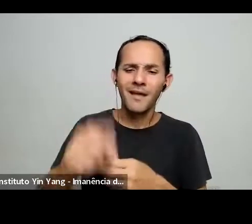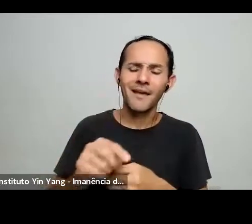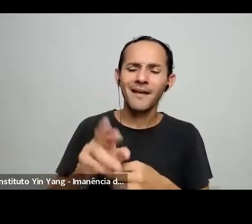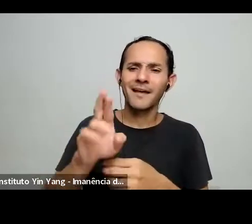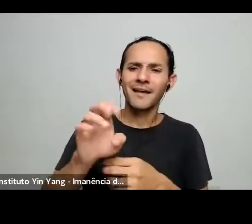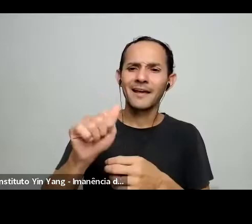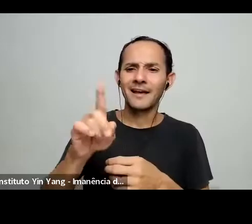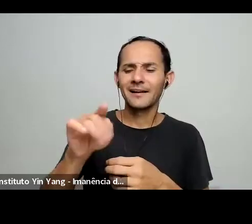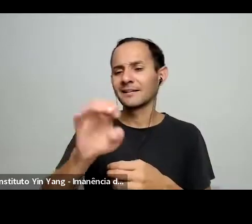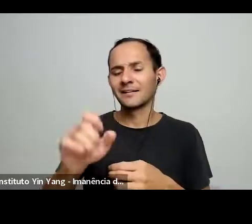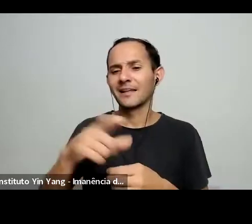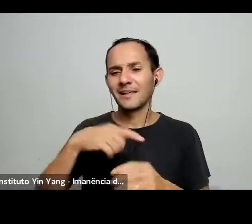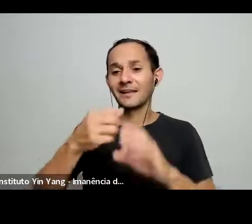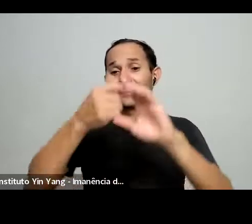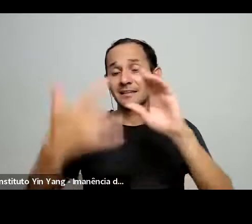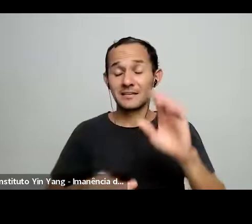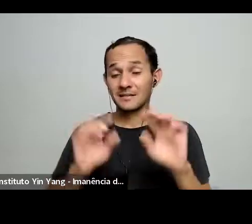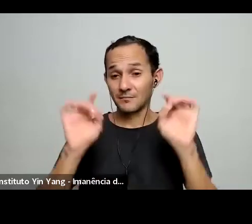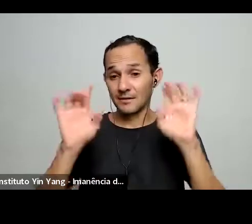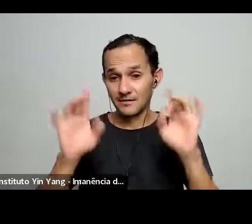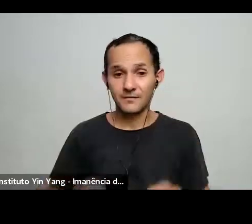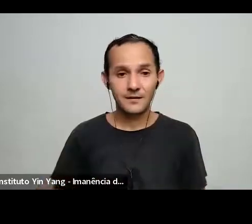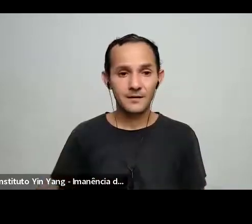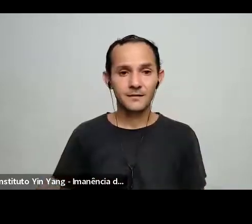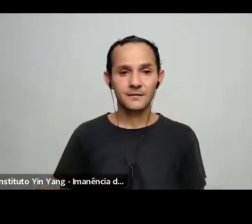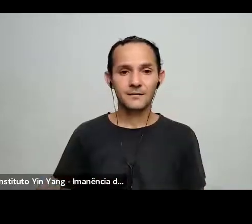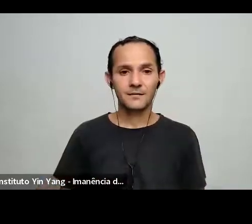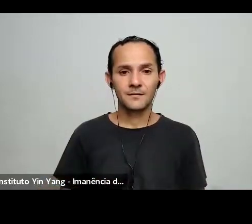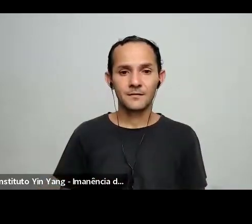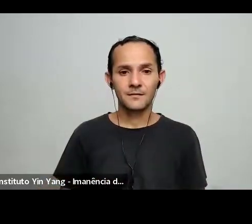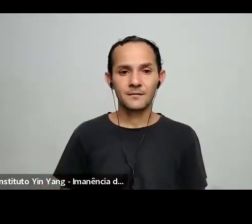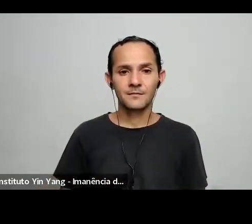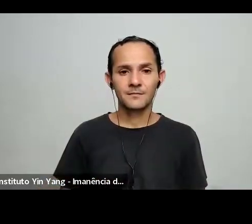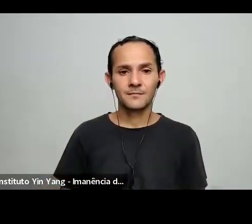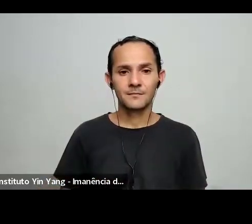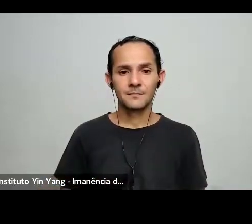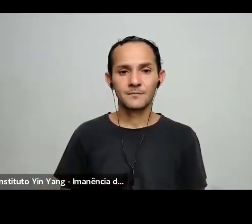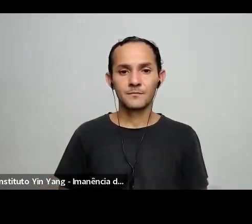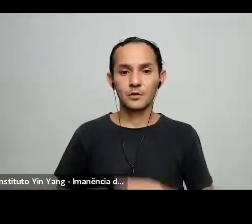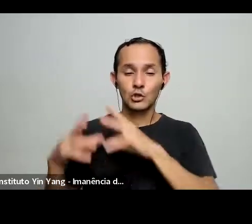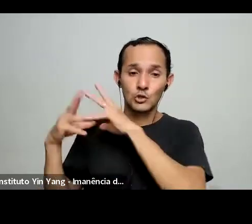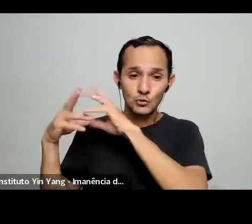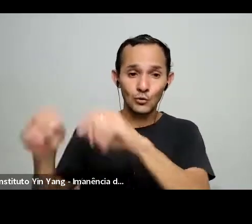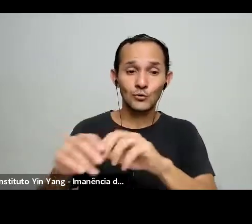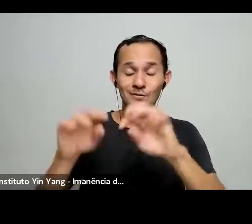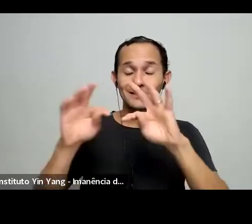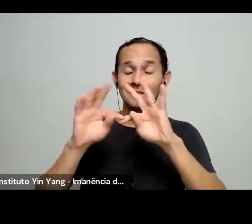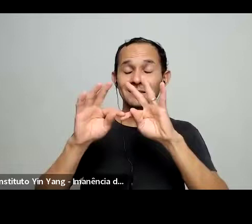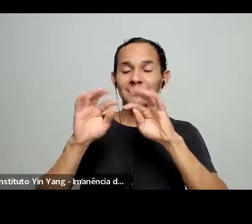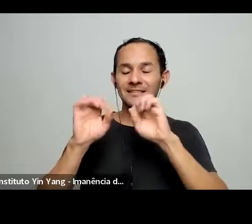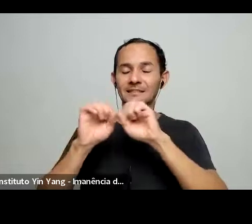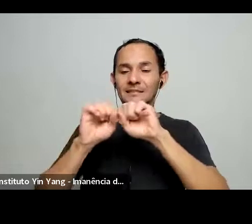características específicas, né? Então, todo sistema complexo ele tem as suas